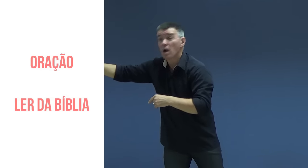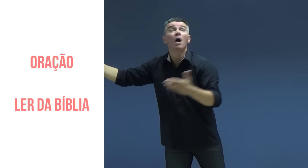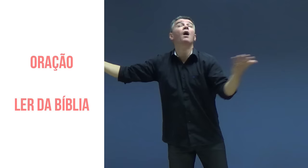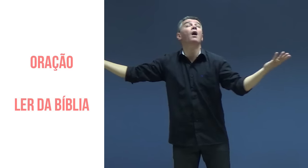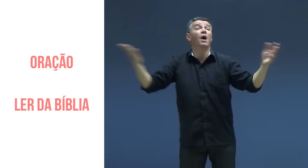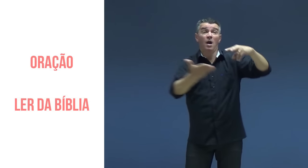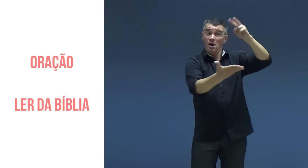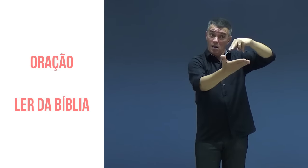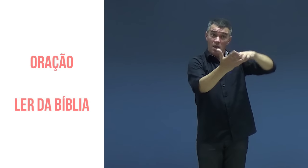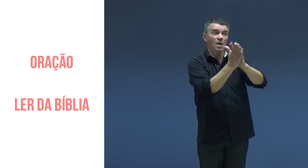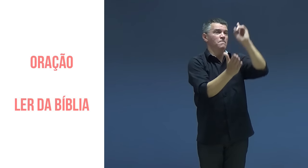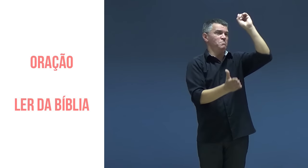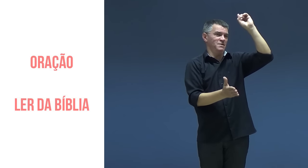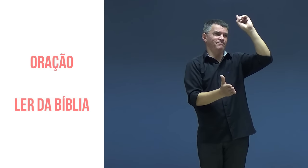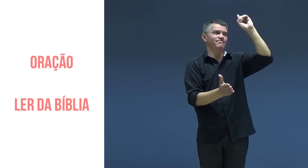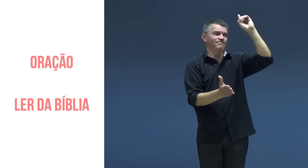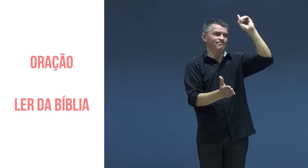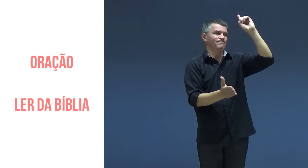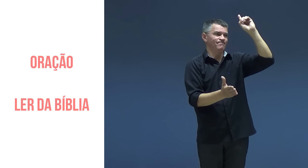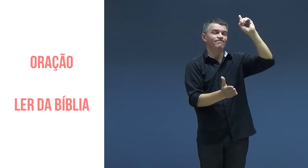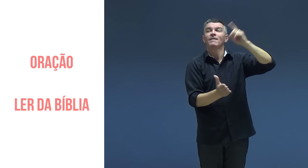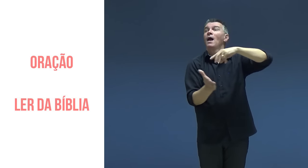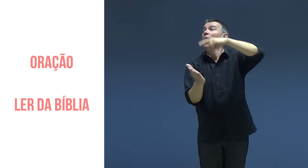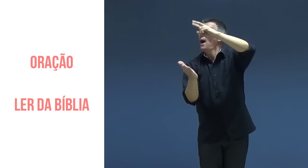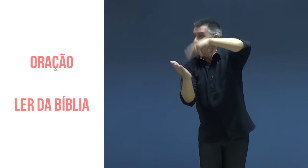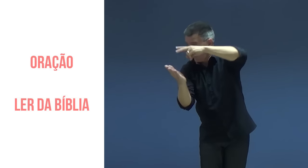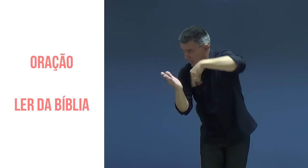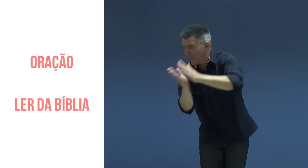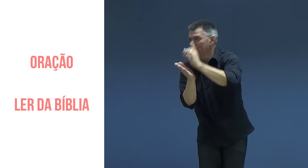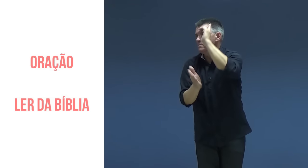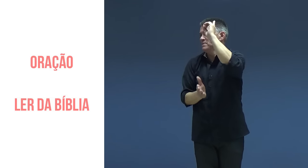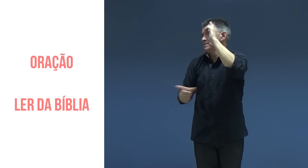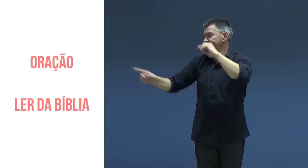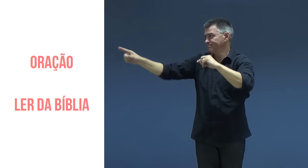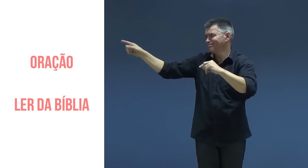Oração. A leitura da Bíblia. Né?